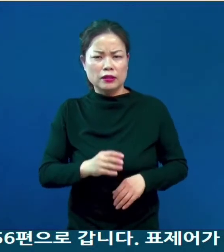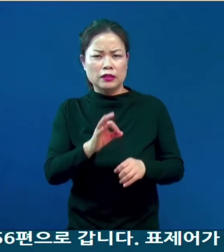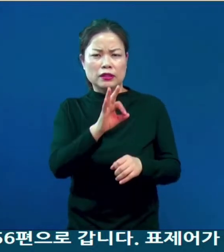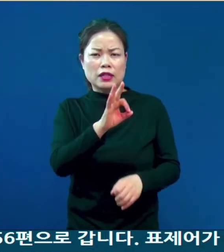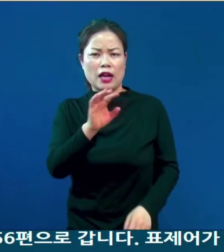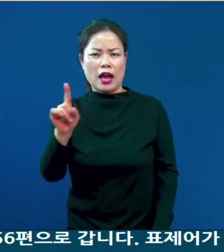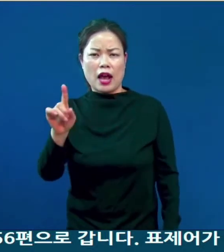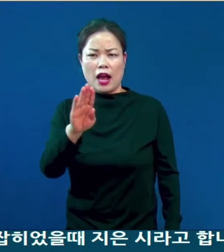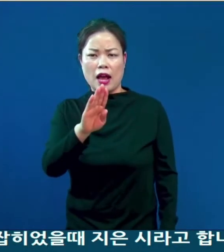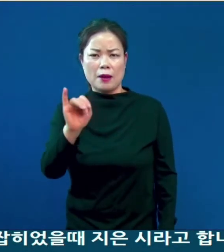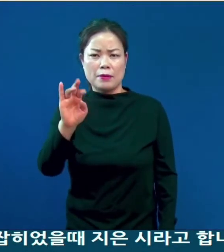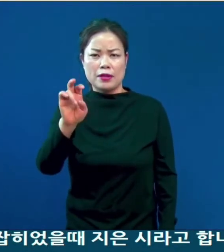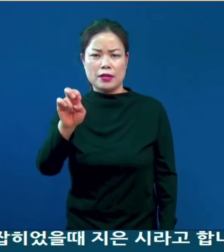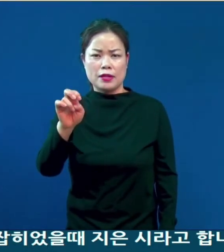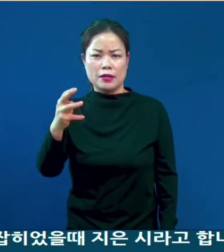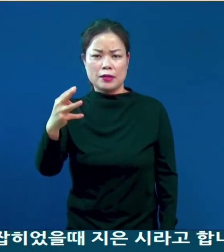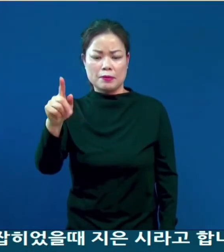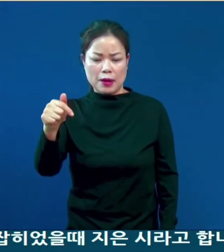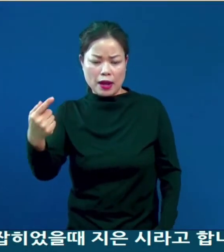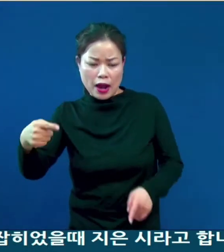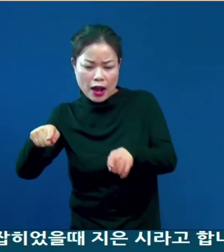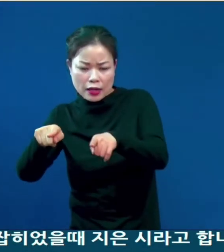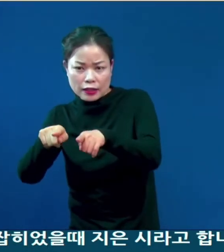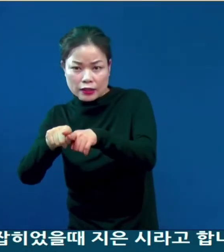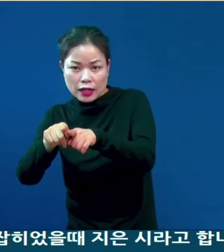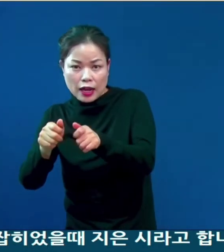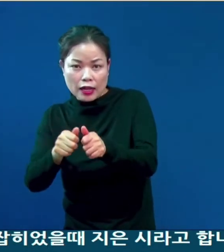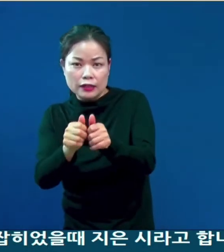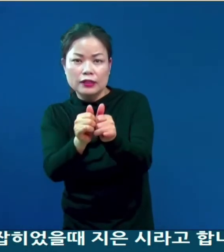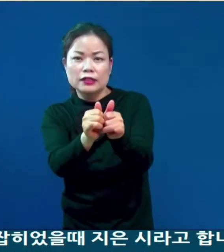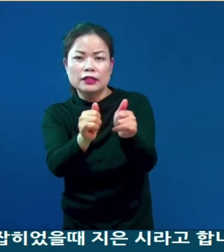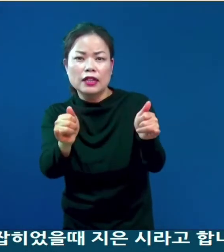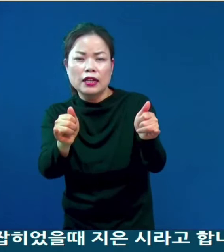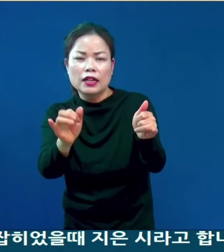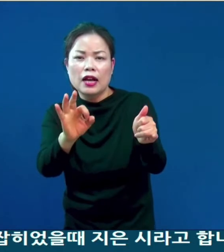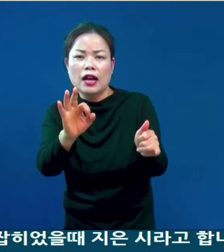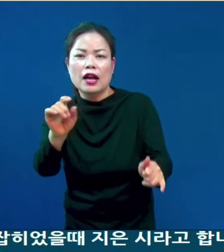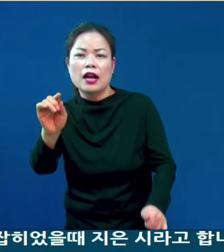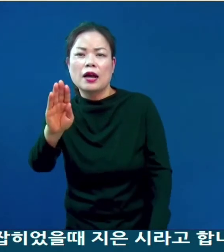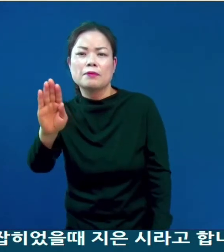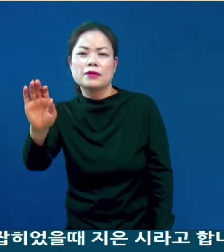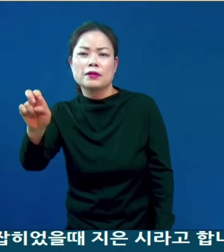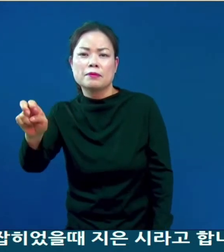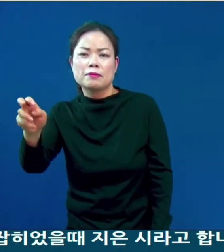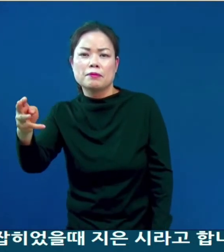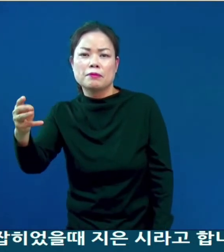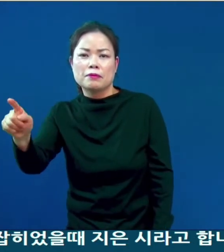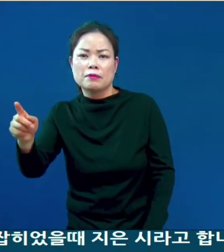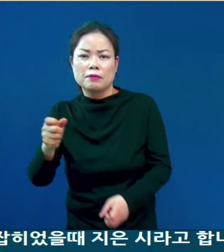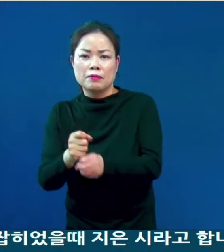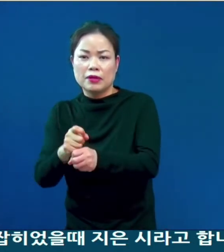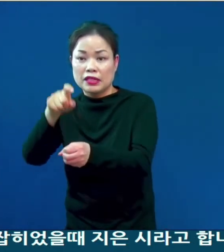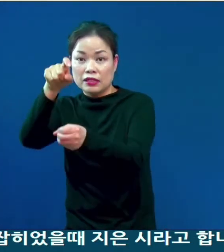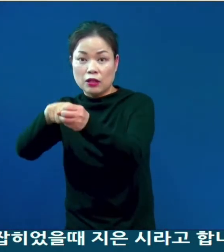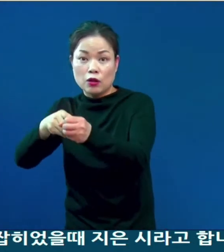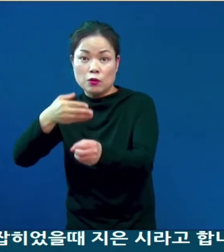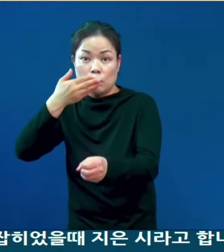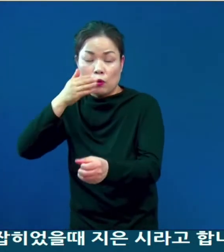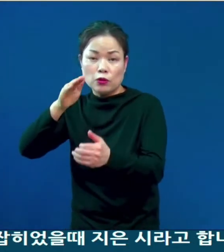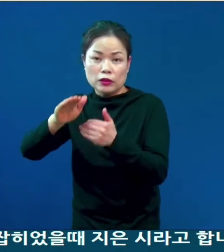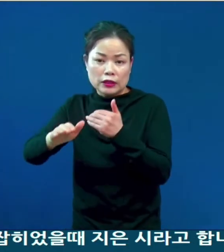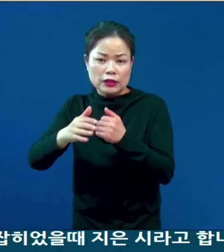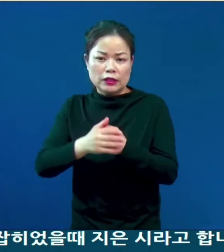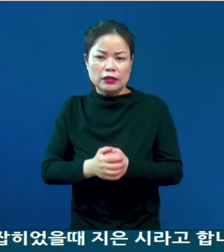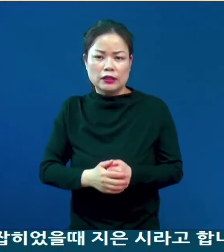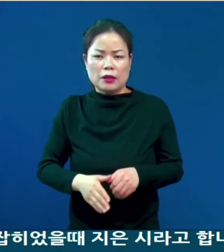아히멜렉을 만나게 되고 자기와 함께한 그 일행들에게 그 아히멜렉 제사장이 진설병 떡을 먹어서 그